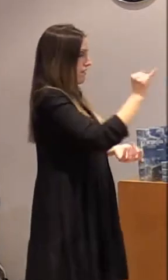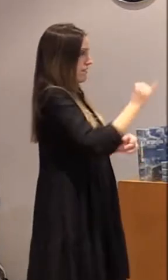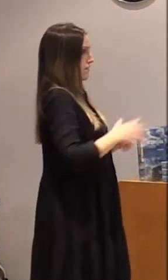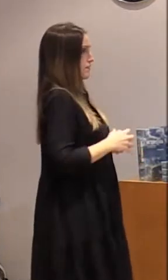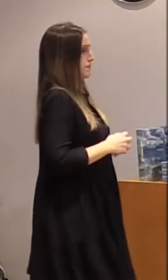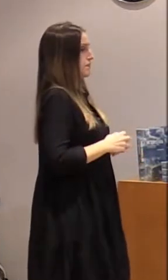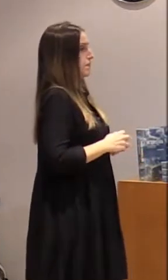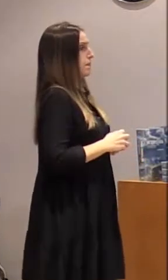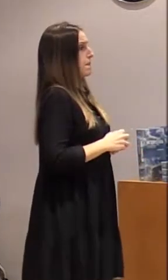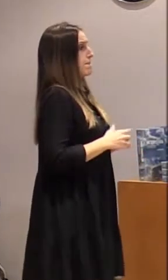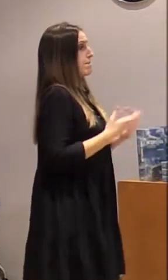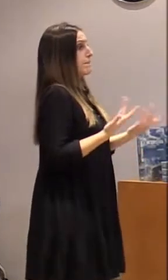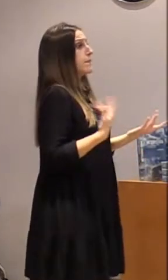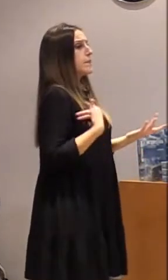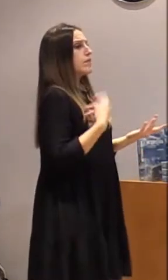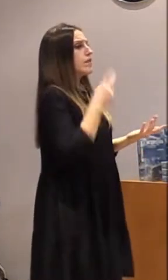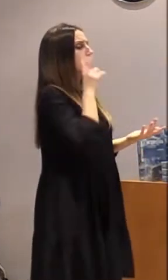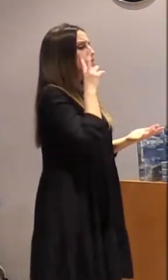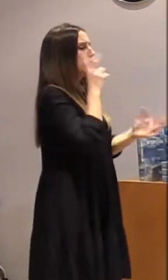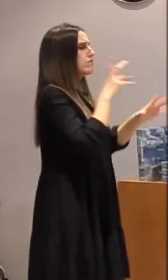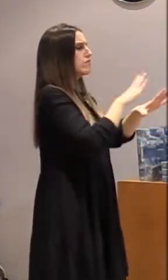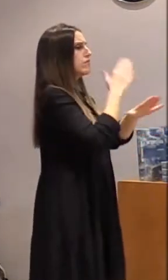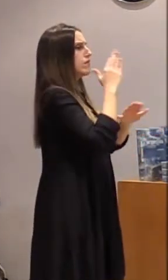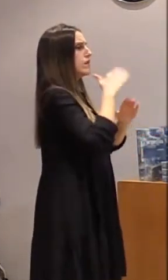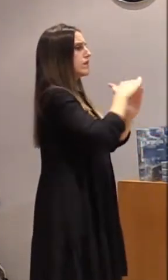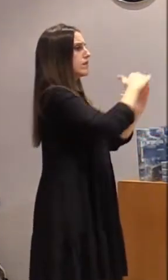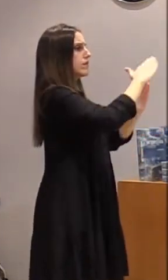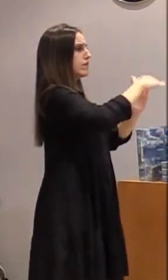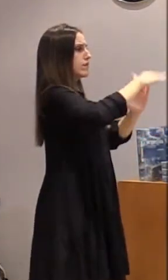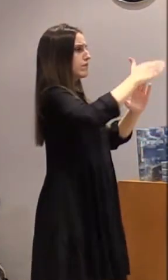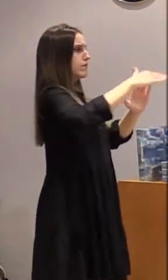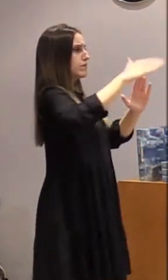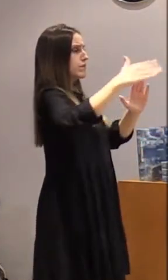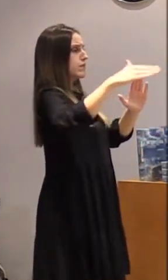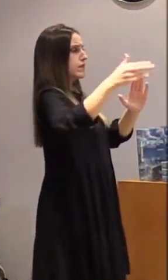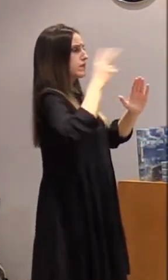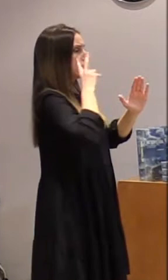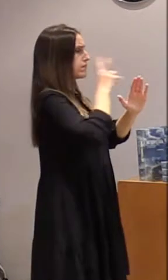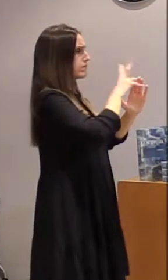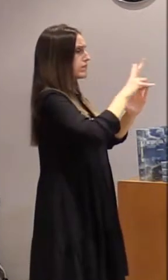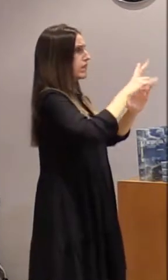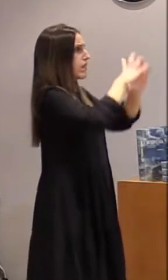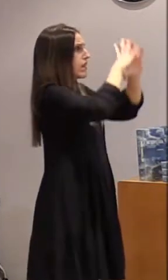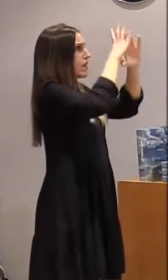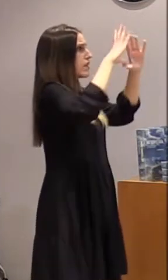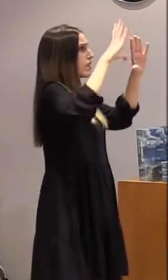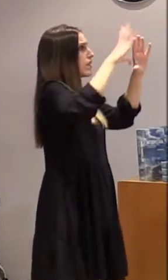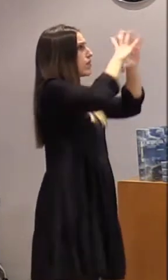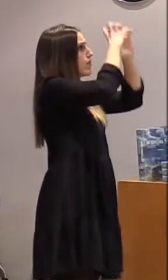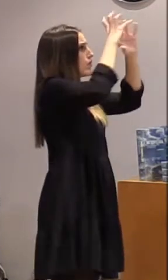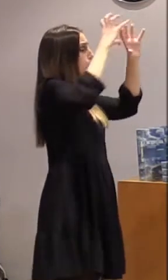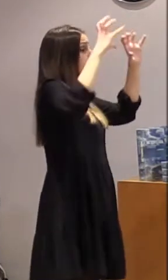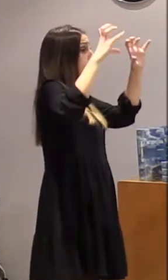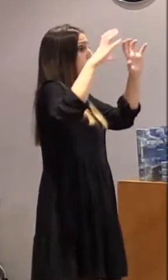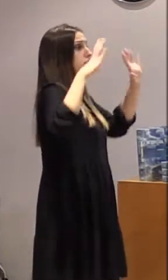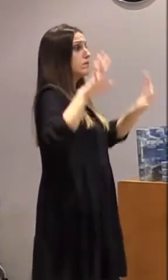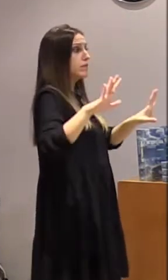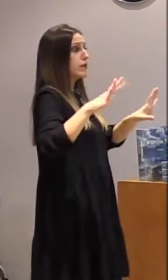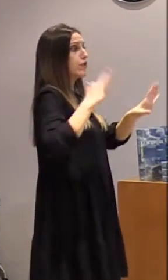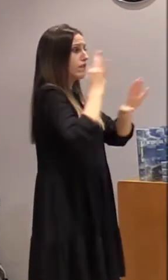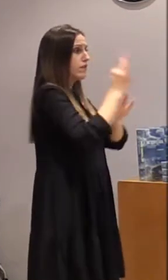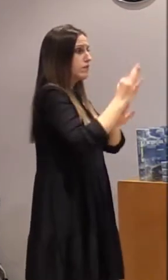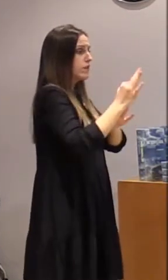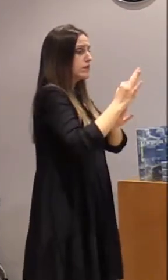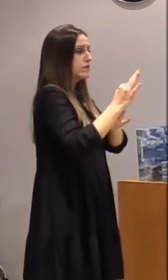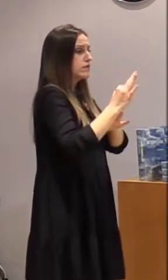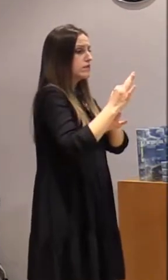simplemente limitado a observar el paisaje y en particular el cielo, las nubes que hay en un momento dado, sino que incluso ante esa situación